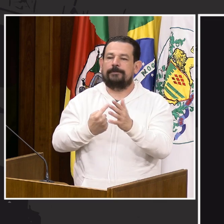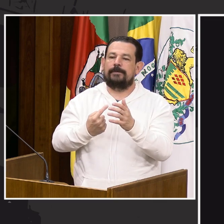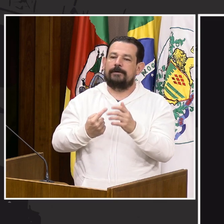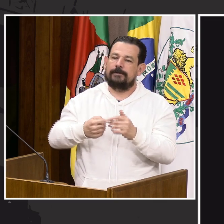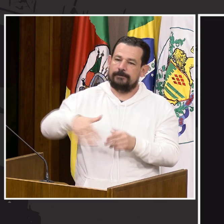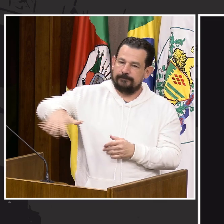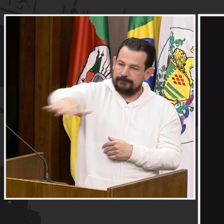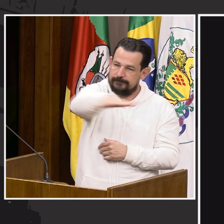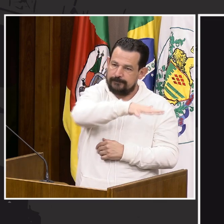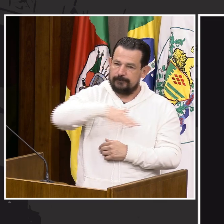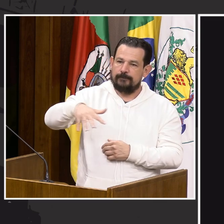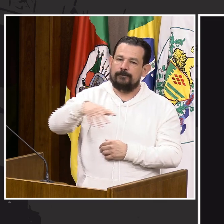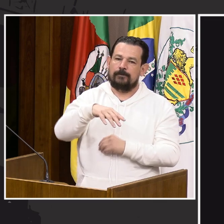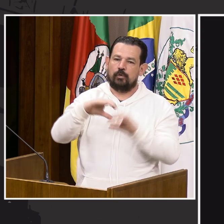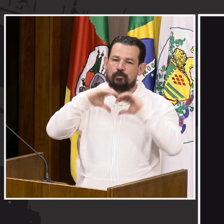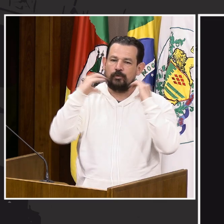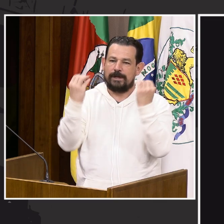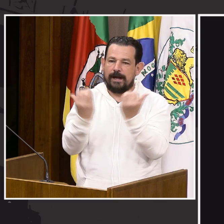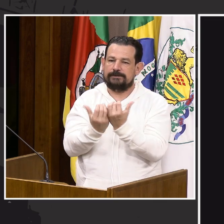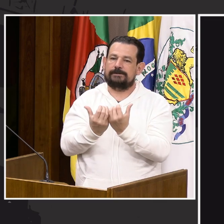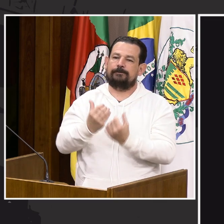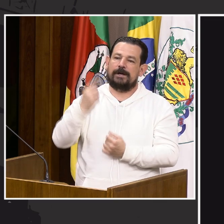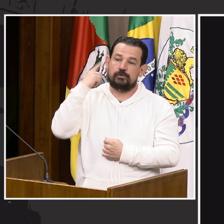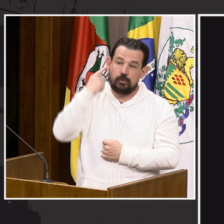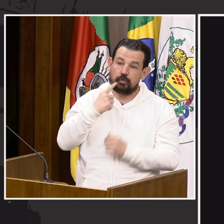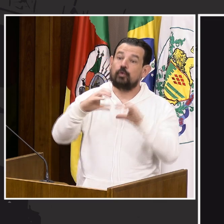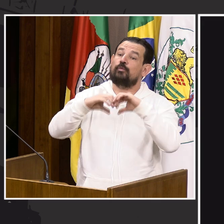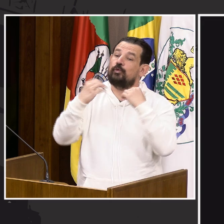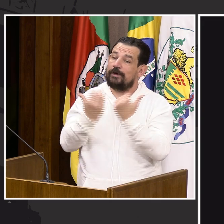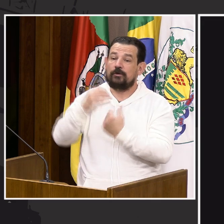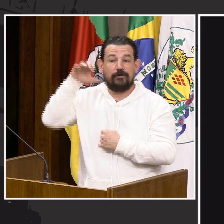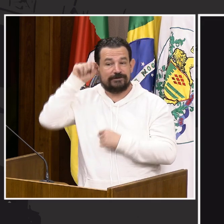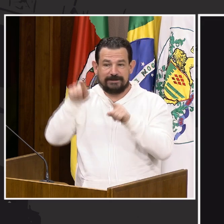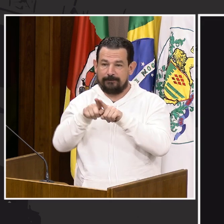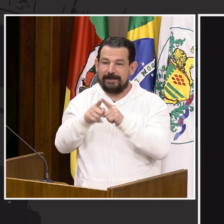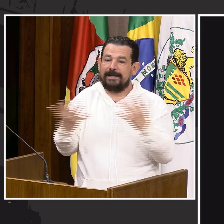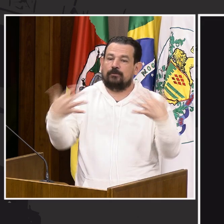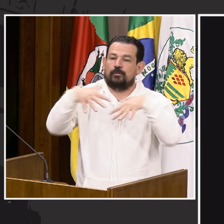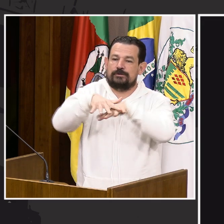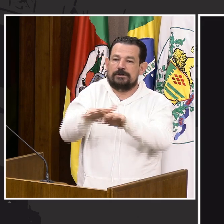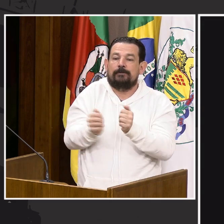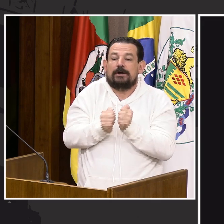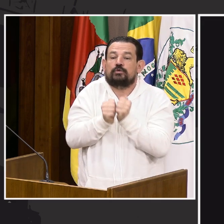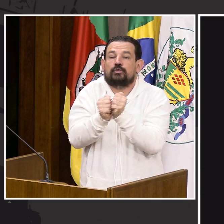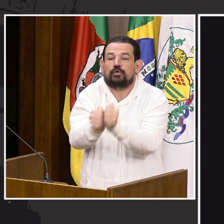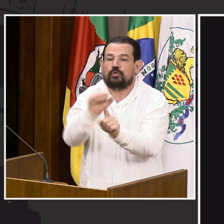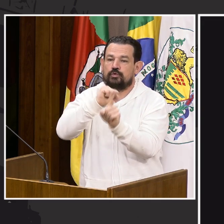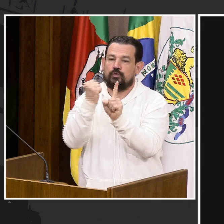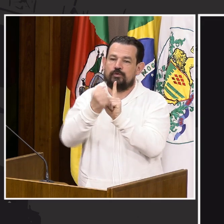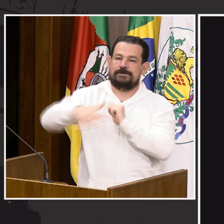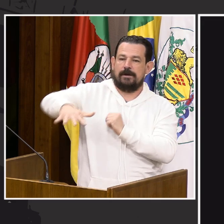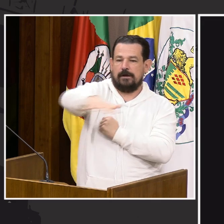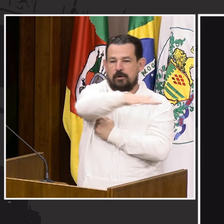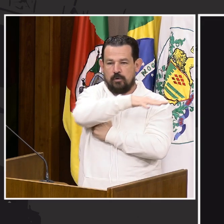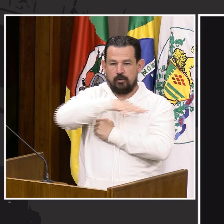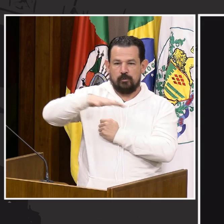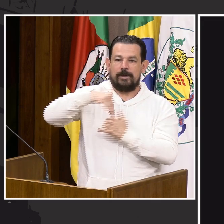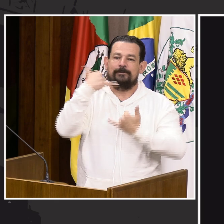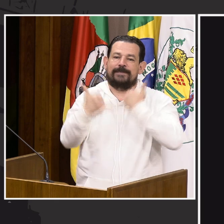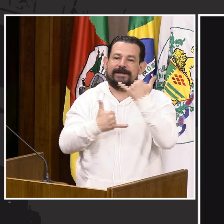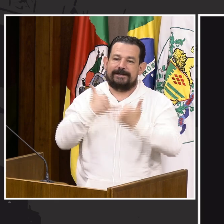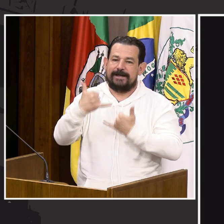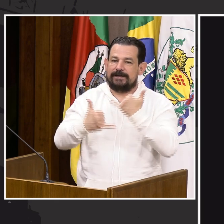surdos que trabalham na escola Ellen Keller, que são muito influentes também na comunidade surda e a comunidade ouvinte, através da inclusão de